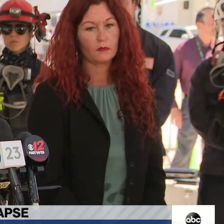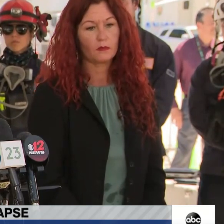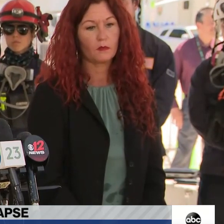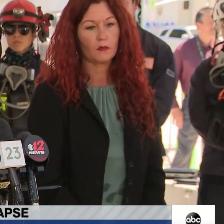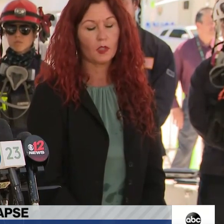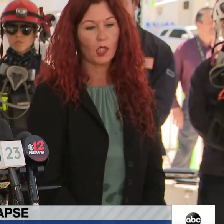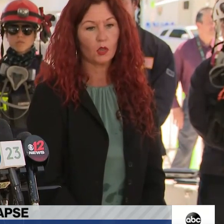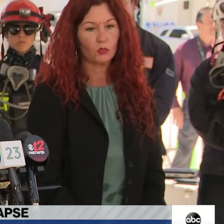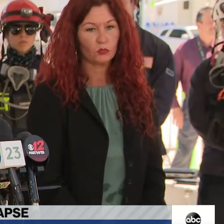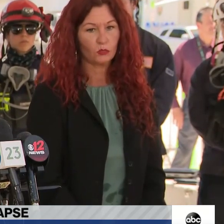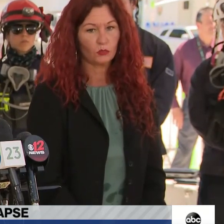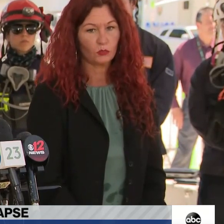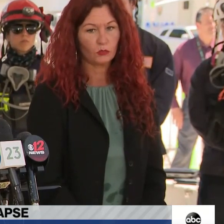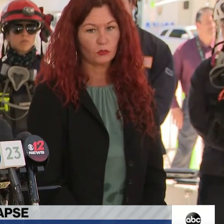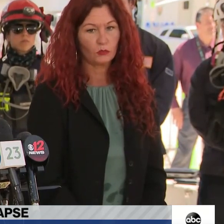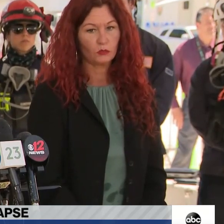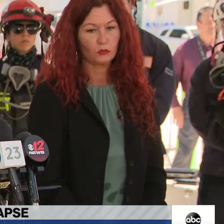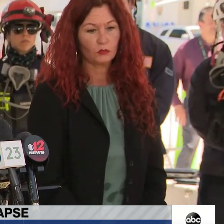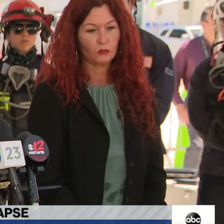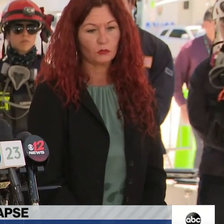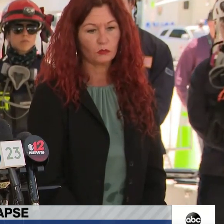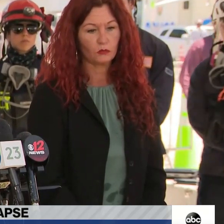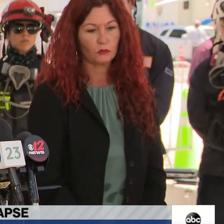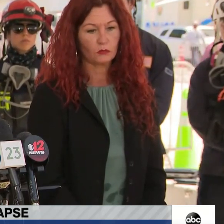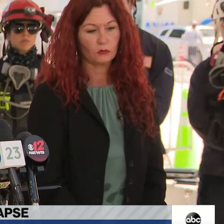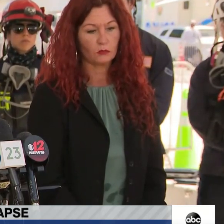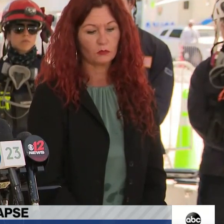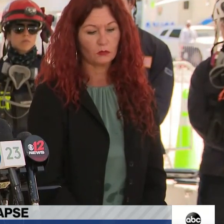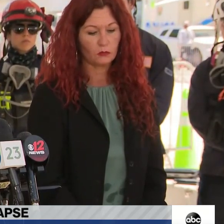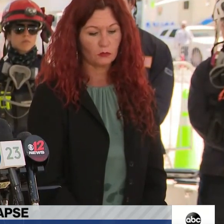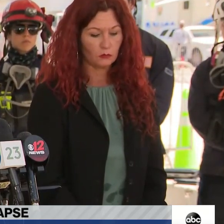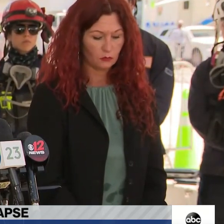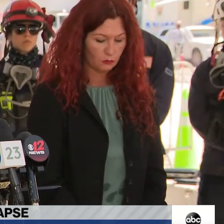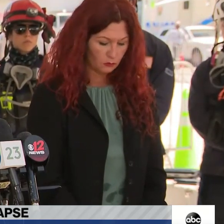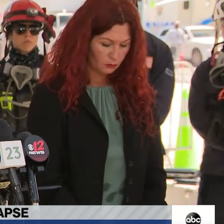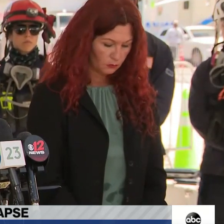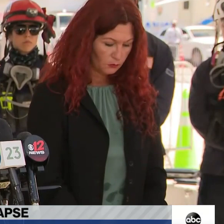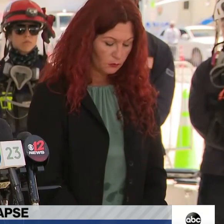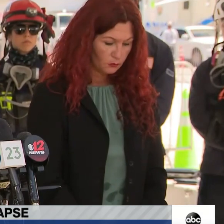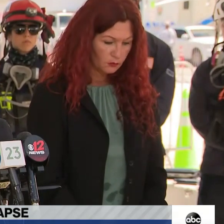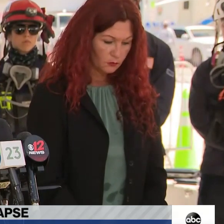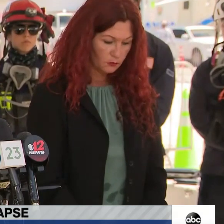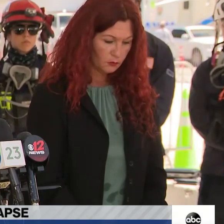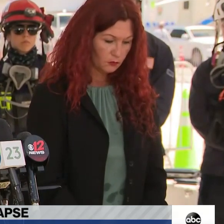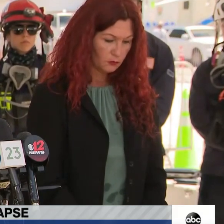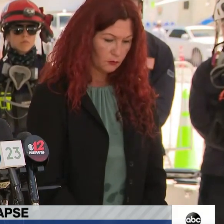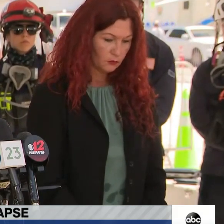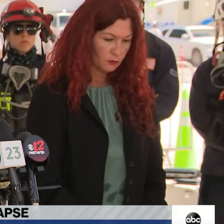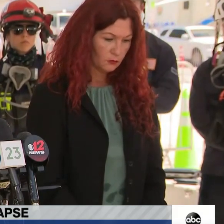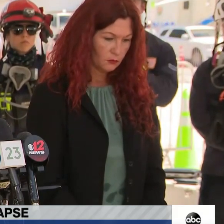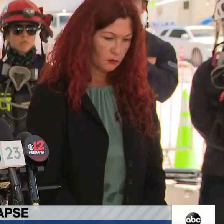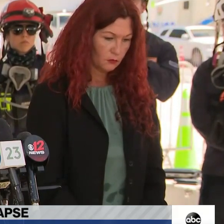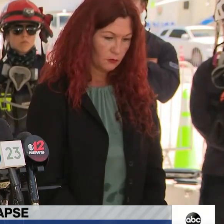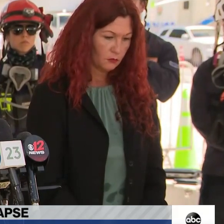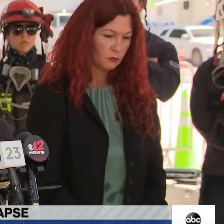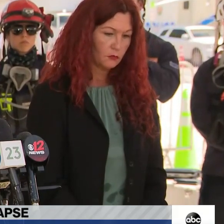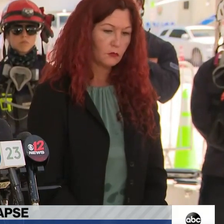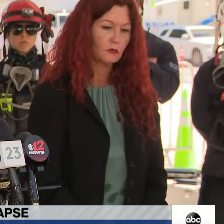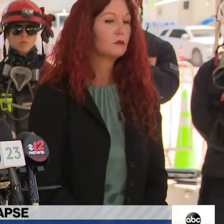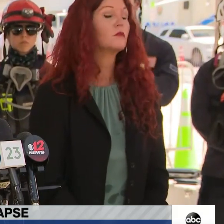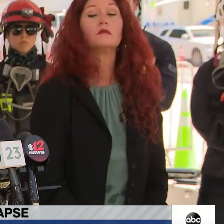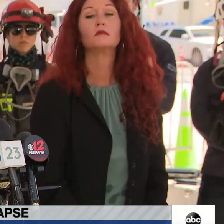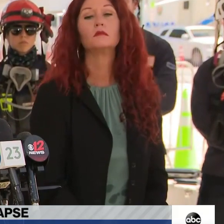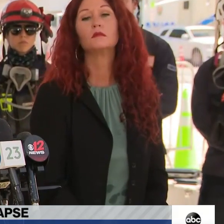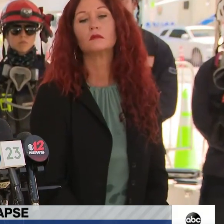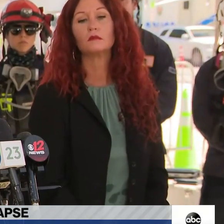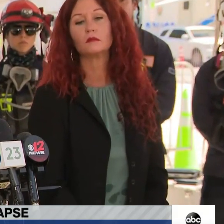a la llegada de esta tormenta y además brindar el relevo para algunos de los equipos que están trabajando aquí en la Florida. En este